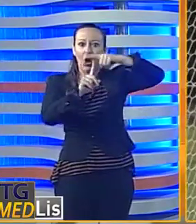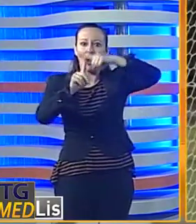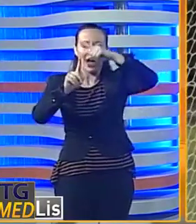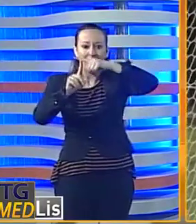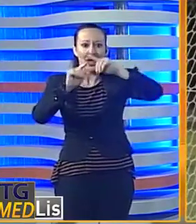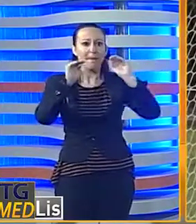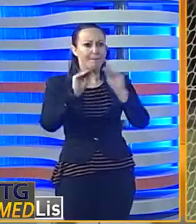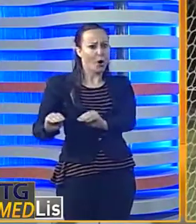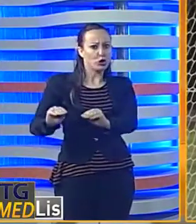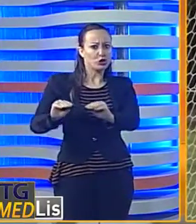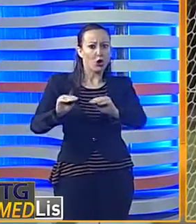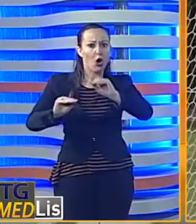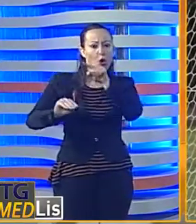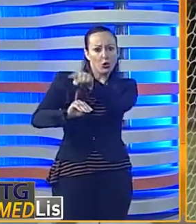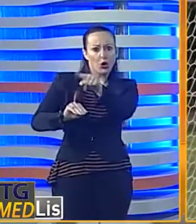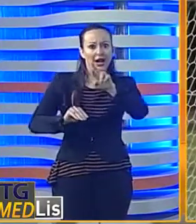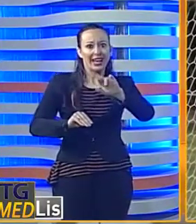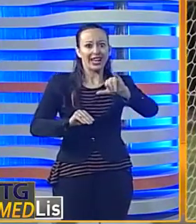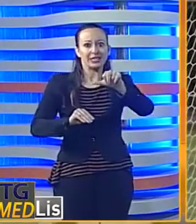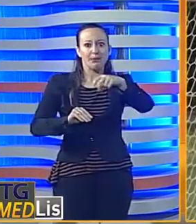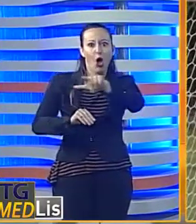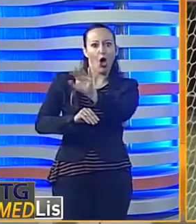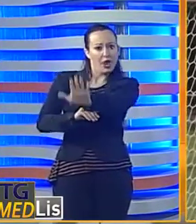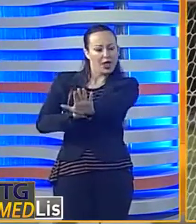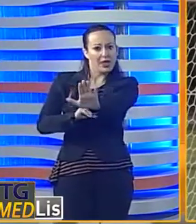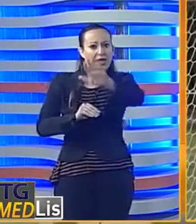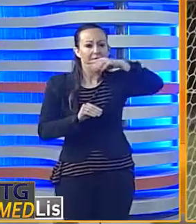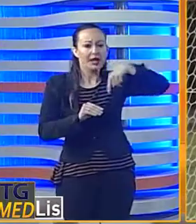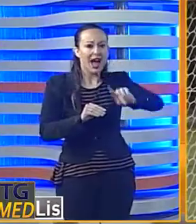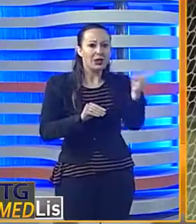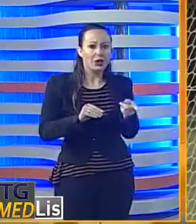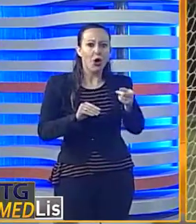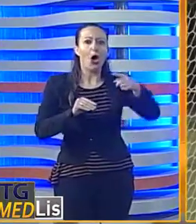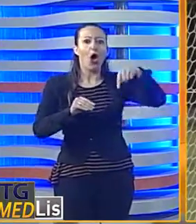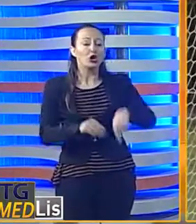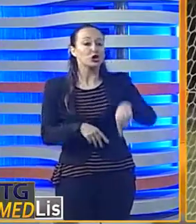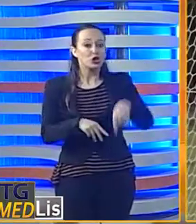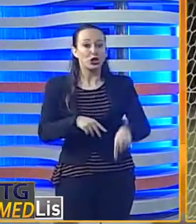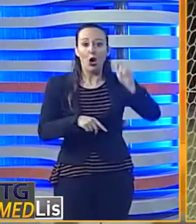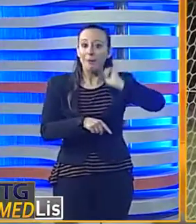Intanto compie 86 anni lo stadio Barbera, fu inaugurato a Palermo nel